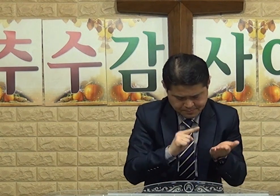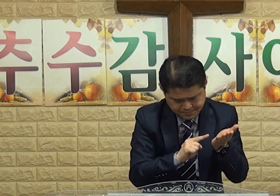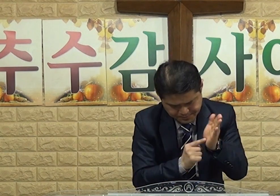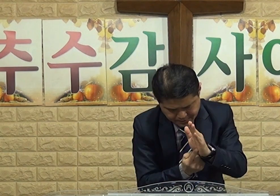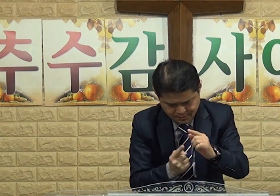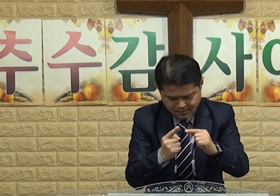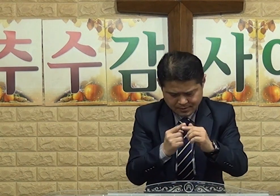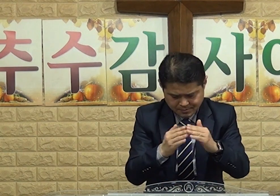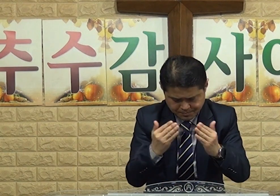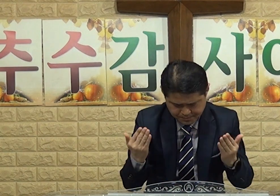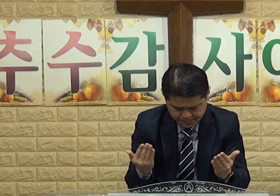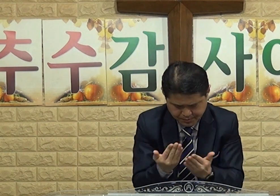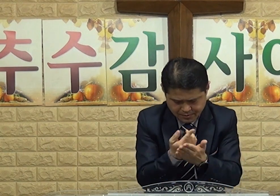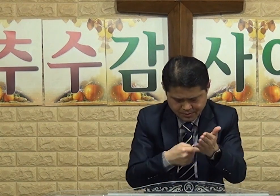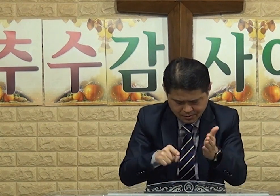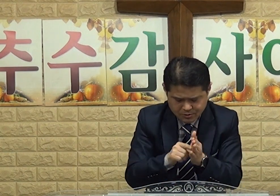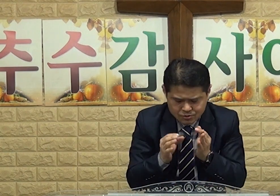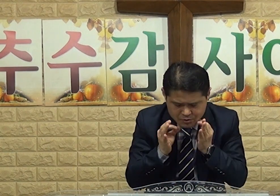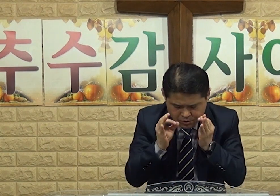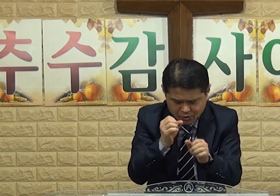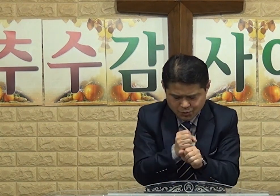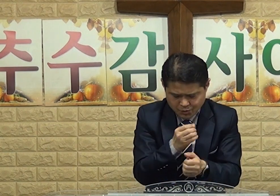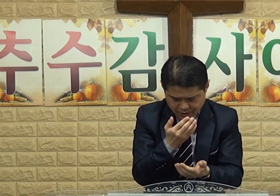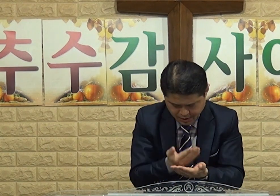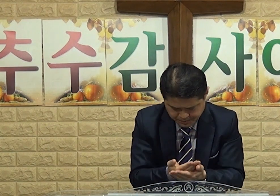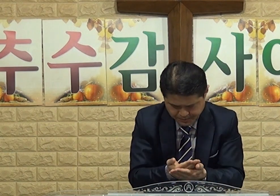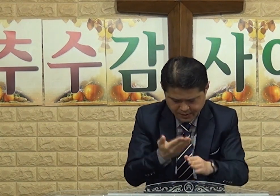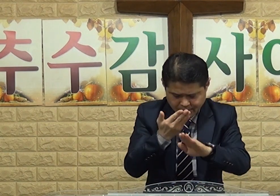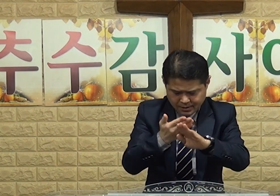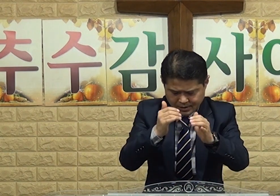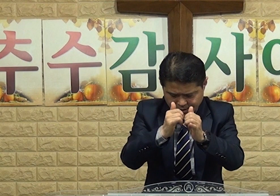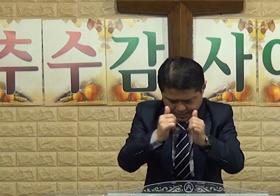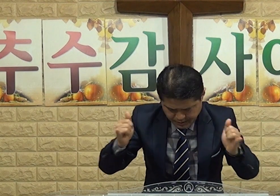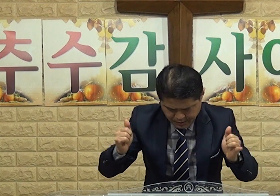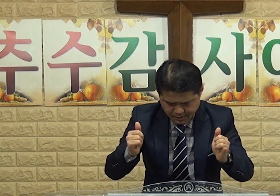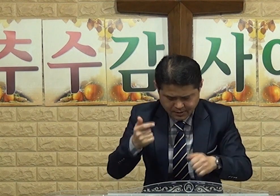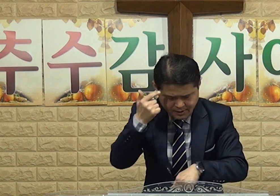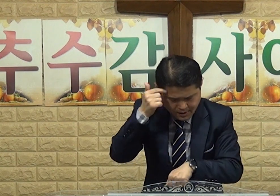덧입어서 우리가 아버지의 능력을 나타내고 교회의 발전을 할 수 있게 허락하여 주옵소서.